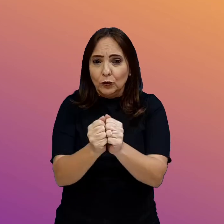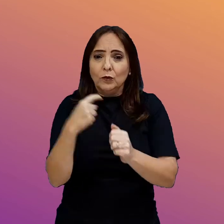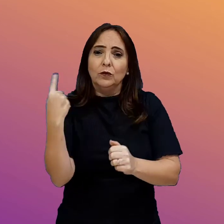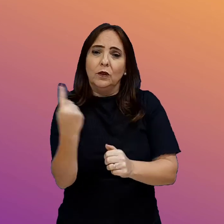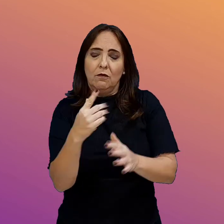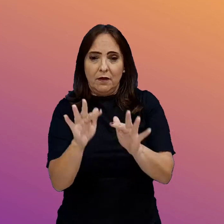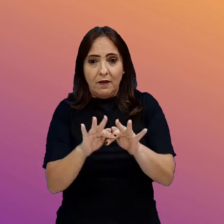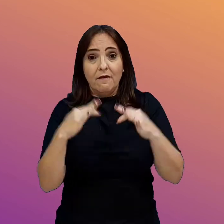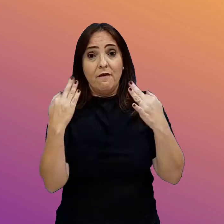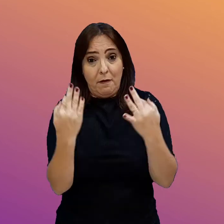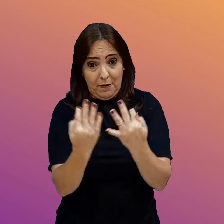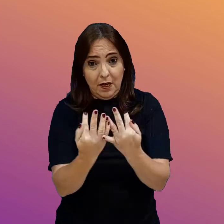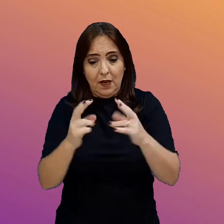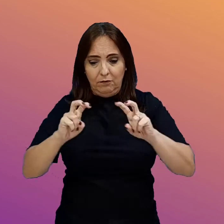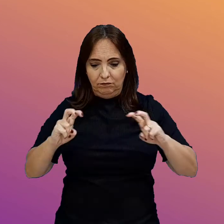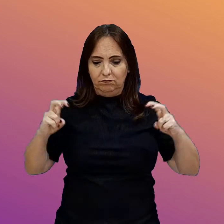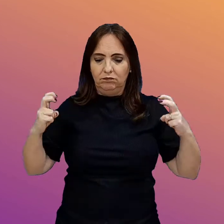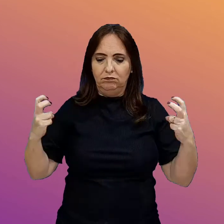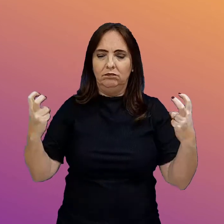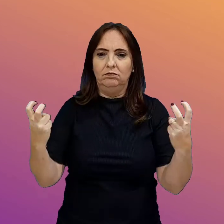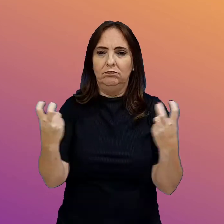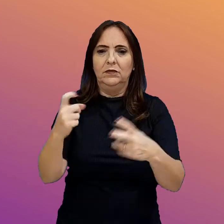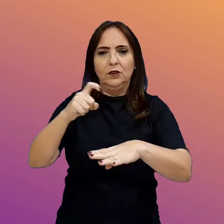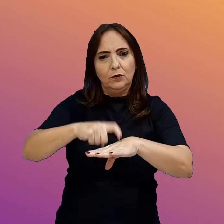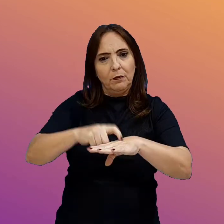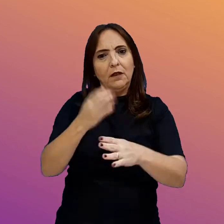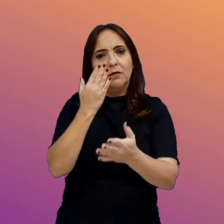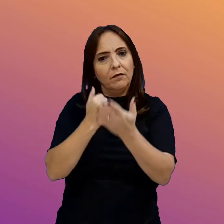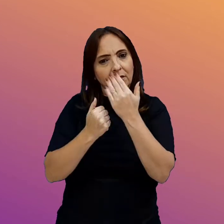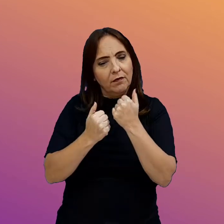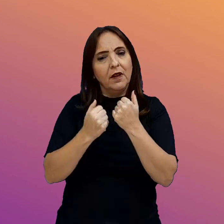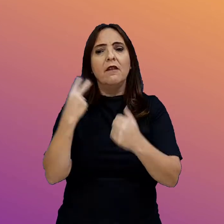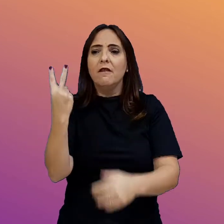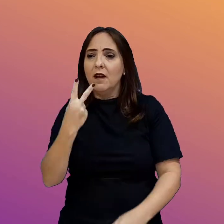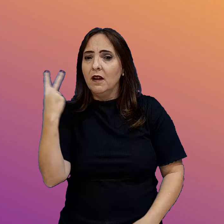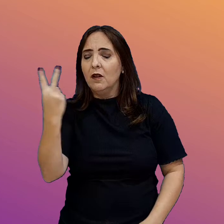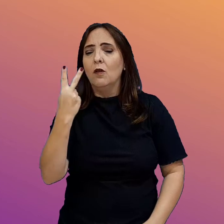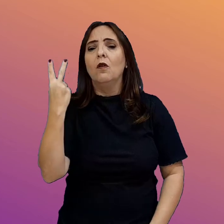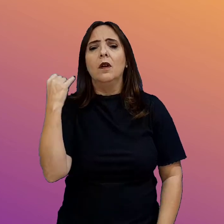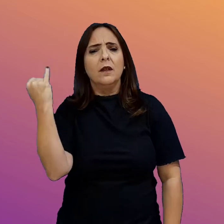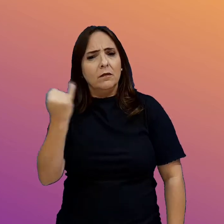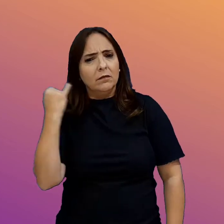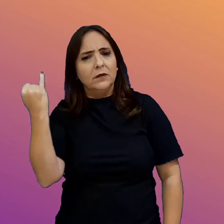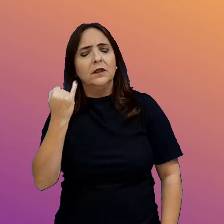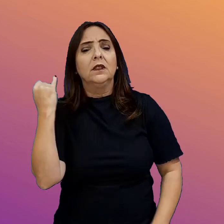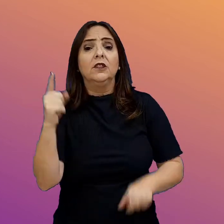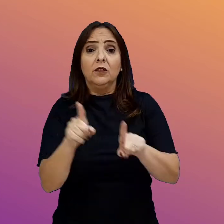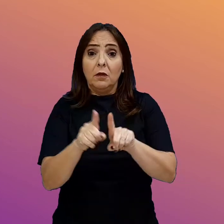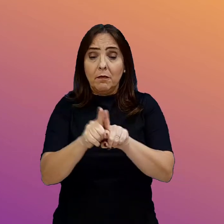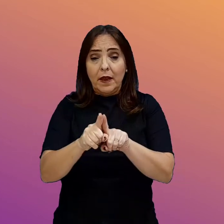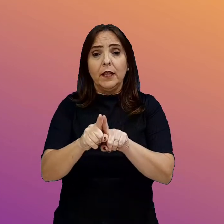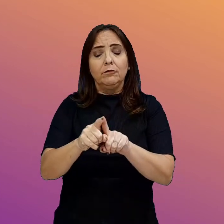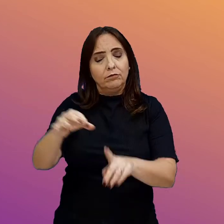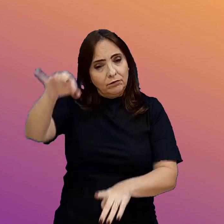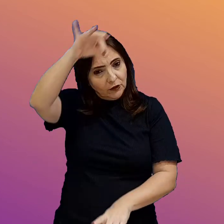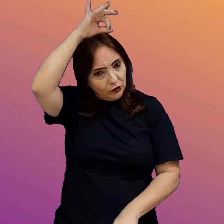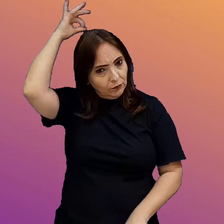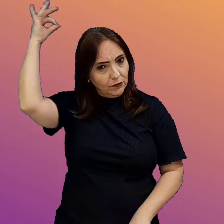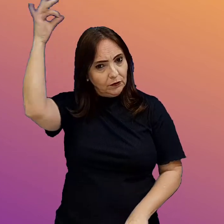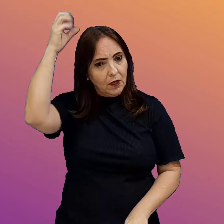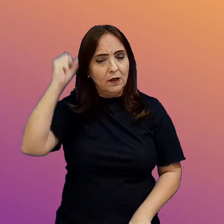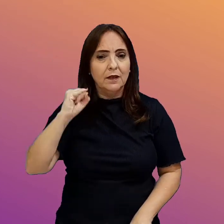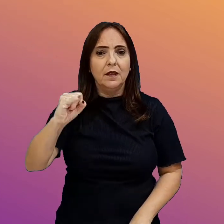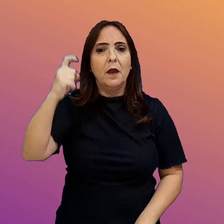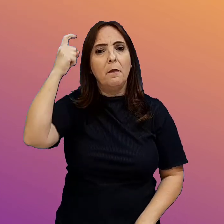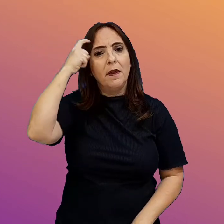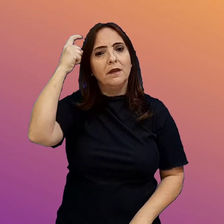famílias, tem um valor muito grande, algo muito emocional e, por que não, espiritual? Se a gente para pensar